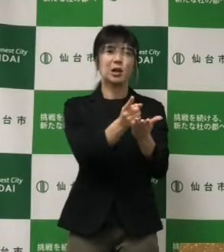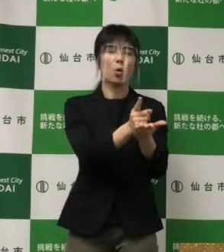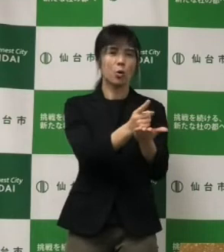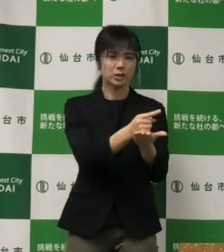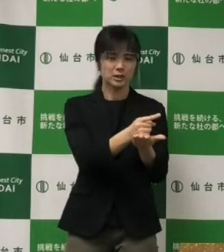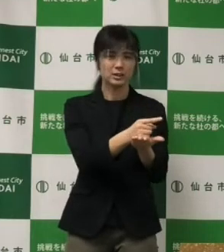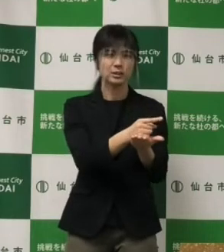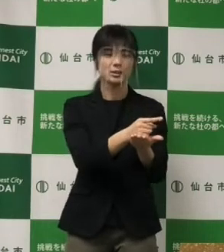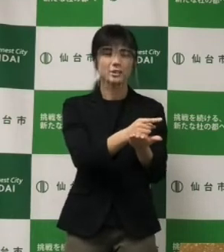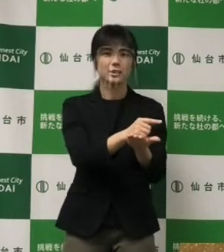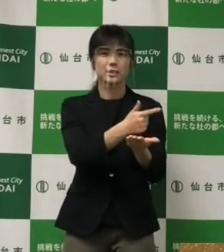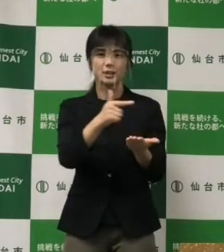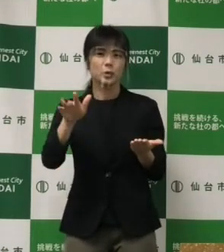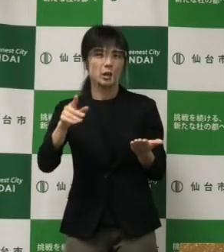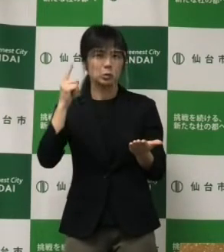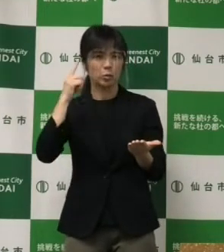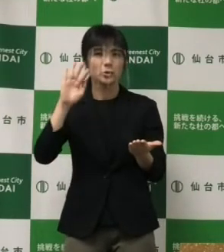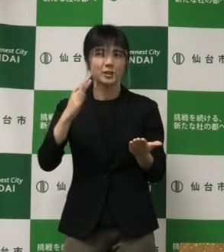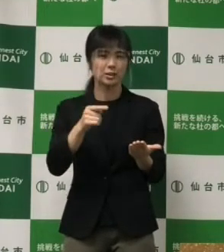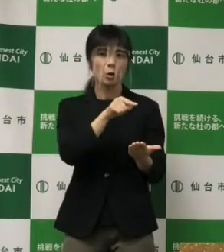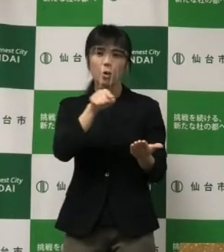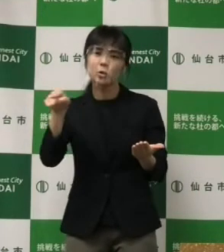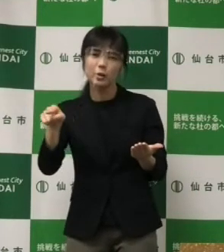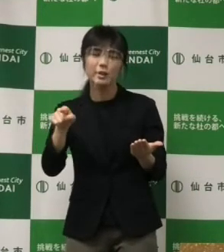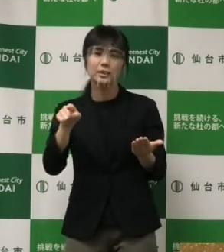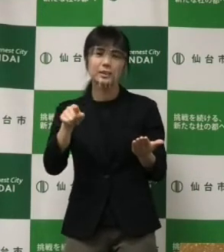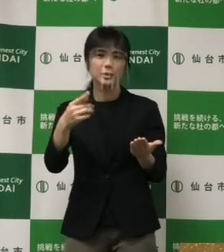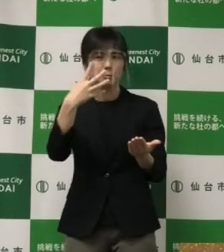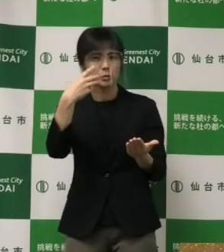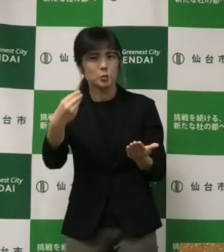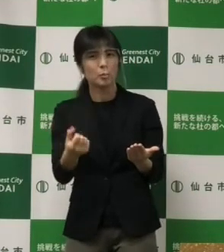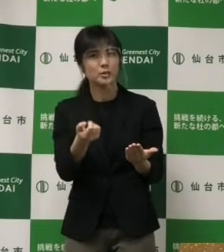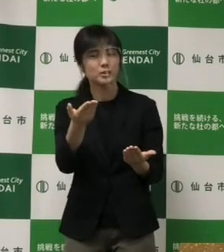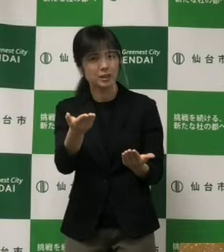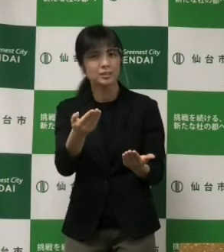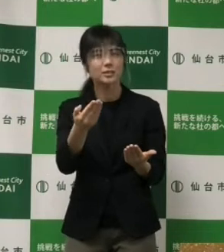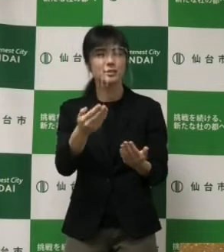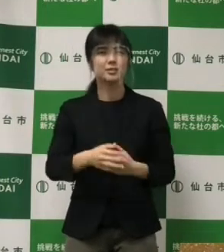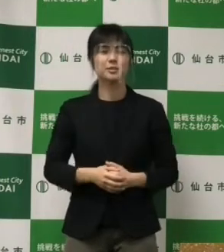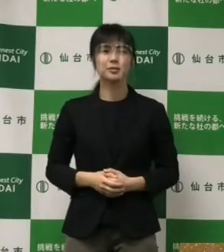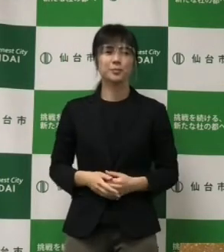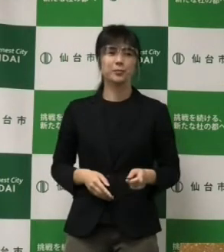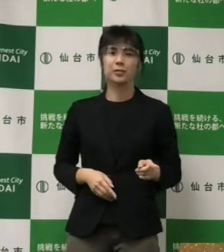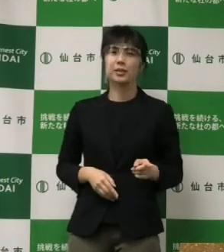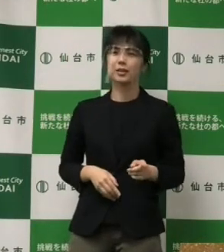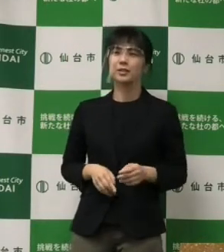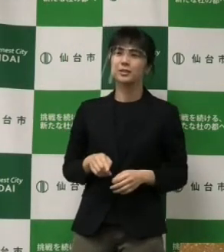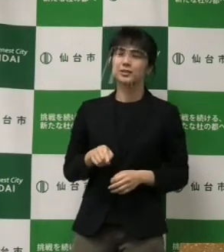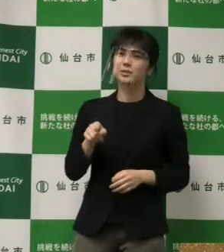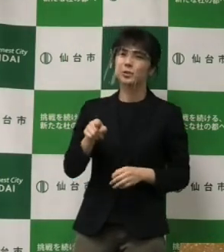注目されて、いらっしゃるかお聞きしたいんです。 それはまだ皆様方